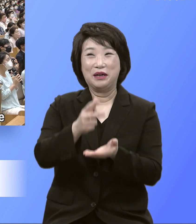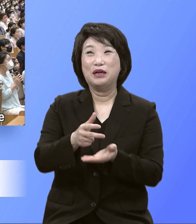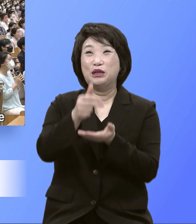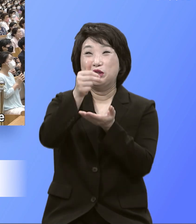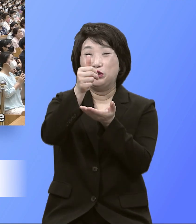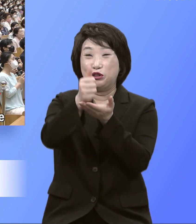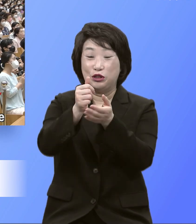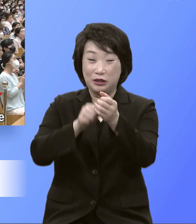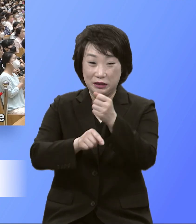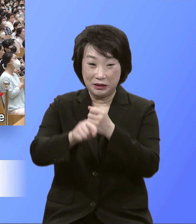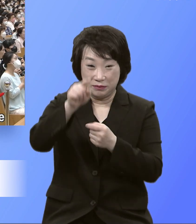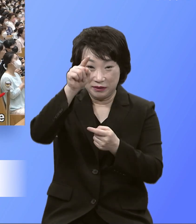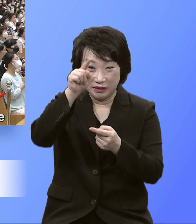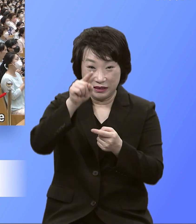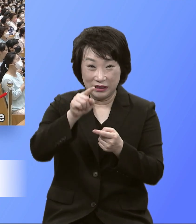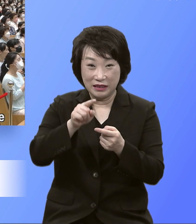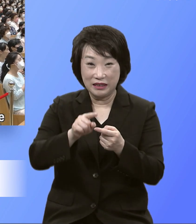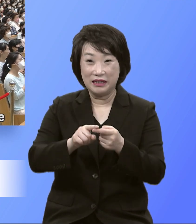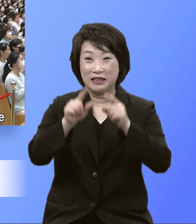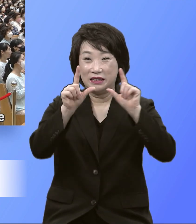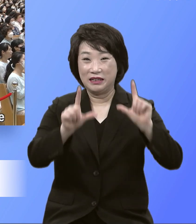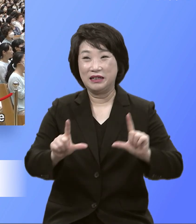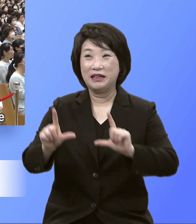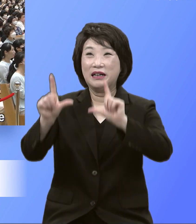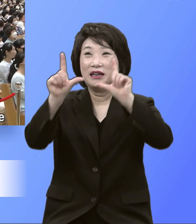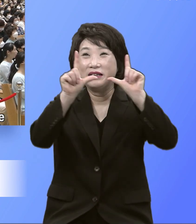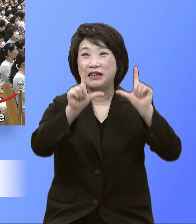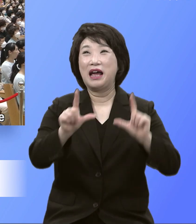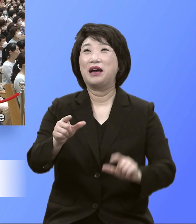하나님, 주님